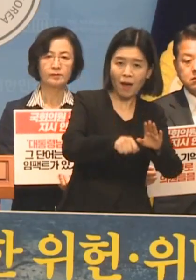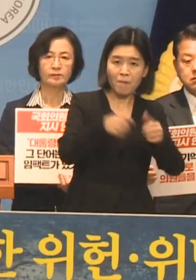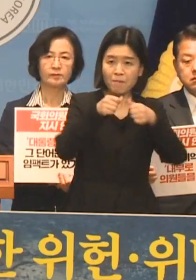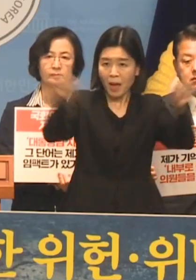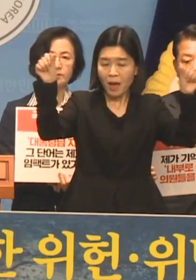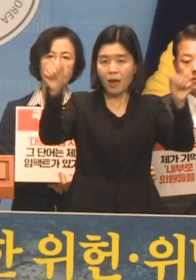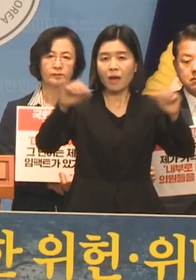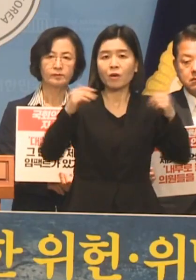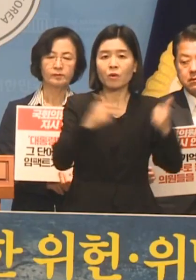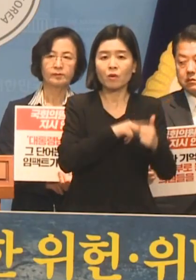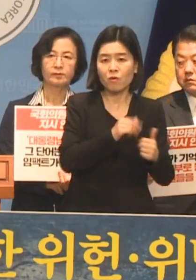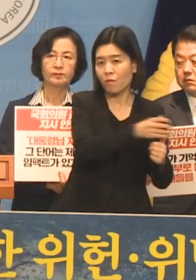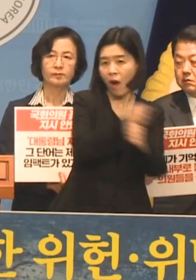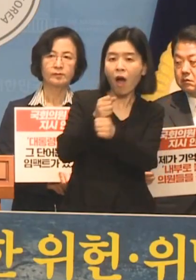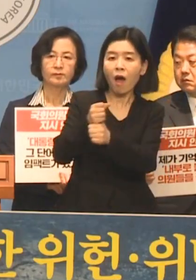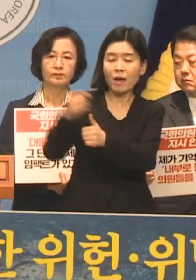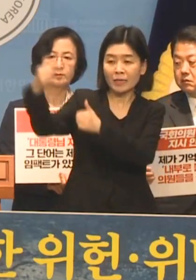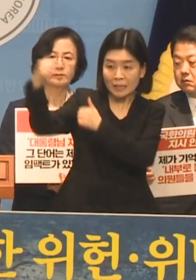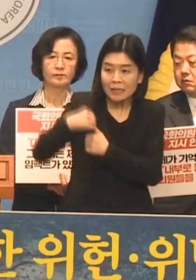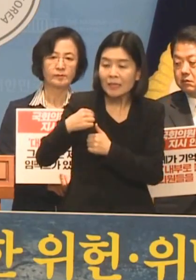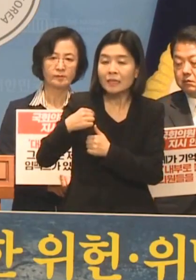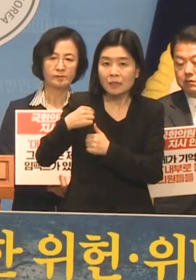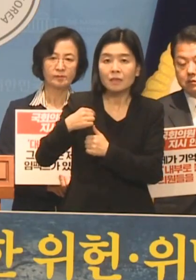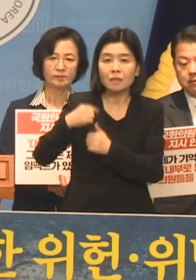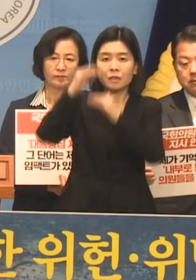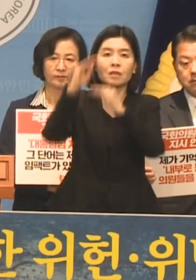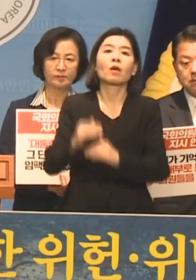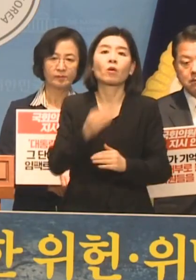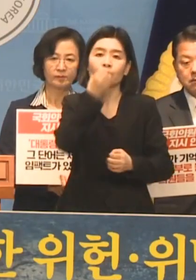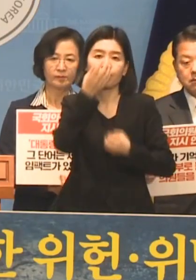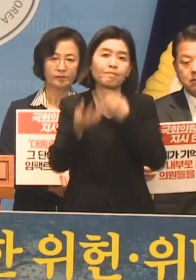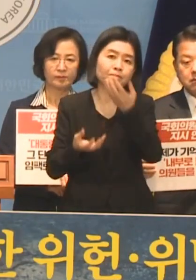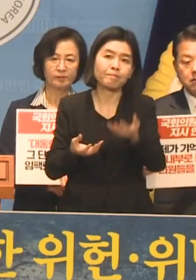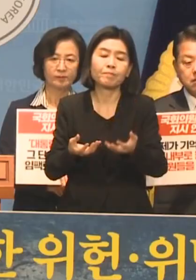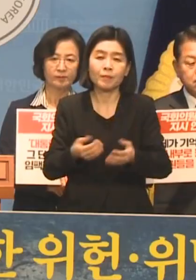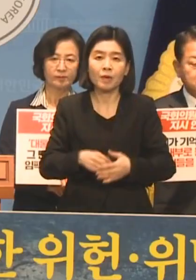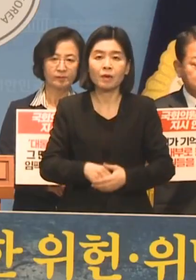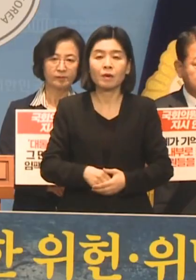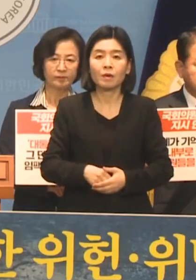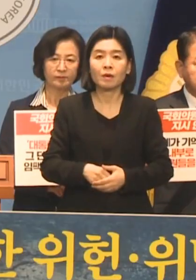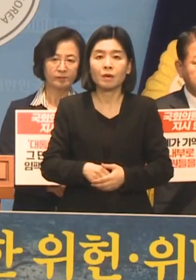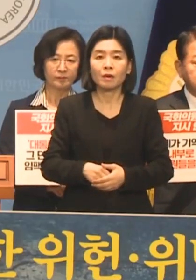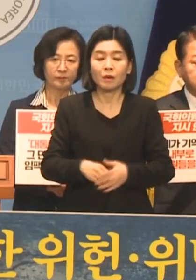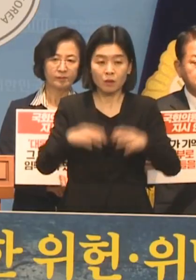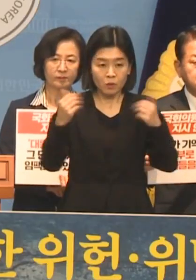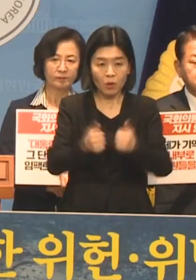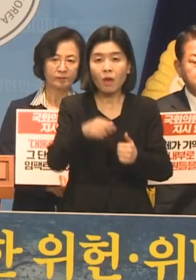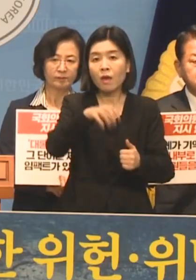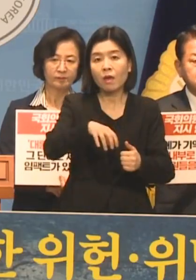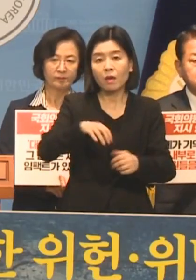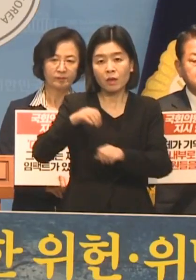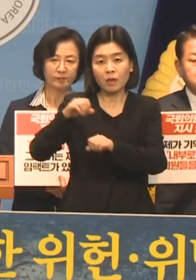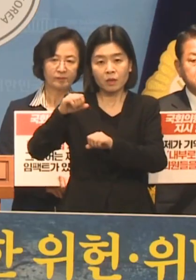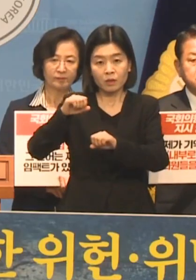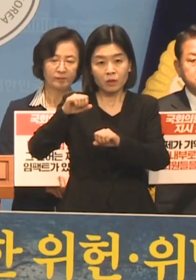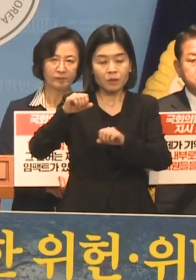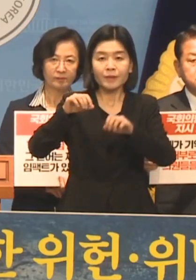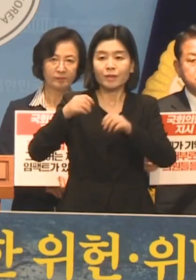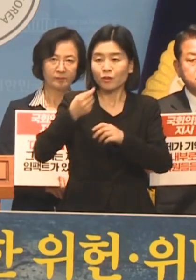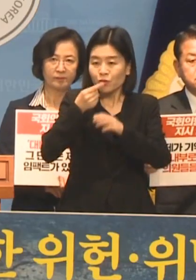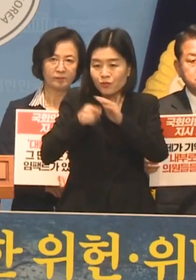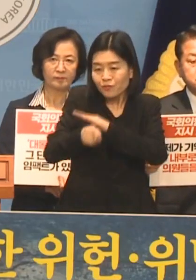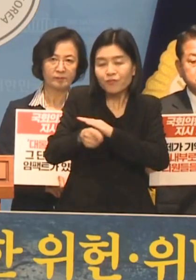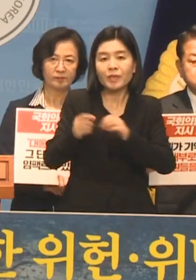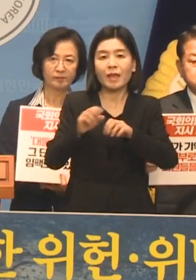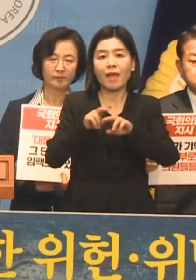끄집어내라고 지시했음을 상세하고 구체적으로 증언했습니다. 이는 국회의 계엄 해제 의결을 방해하려